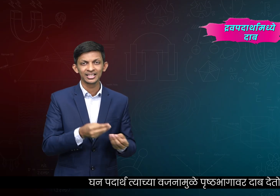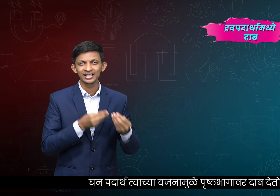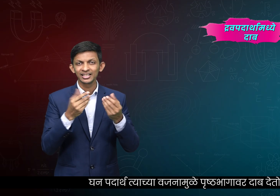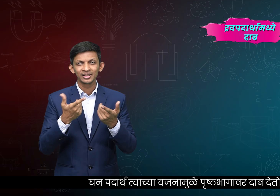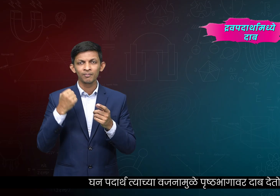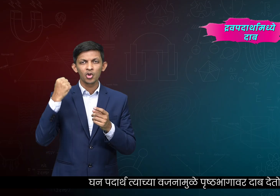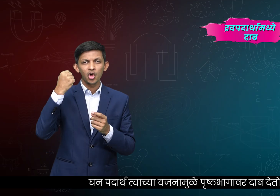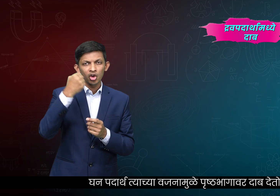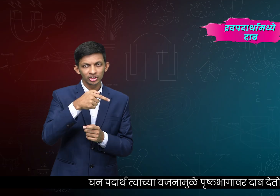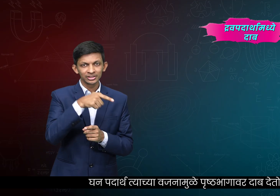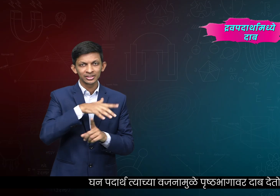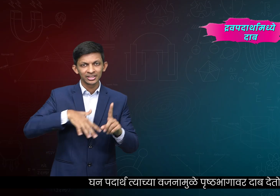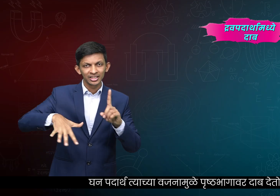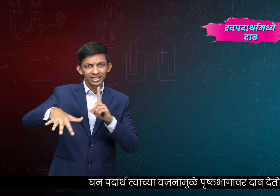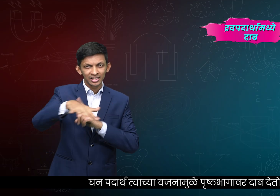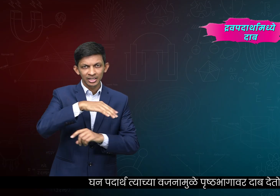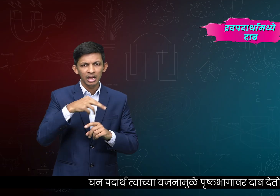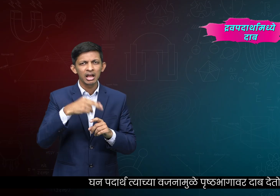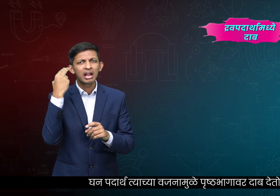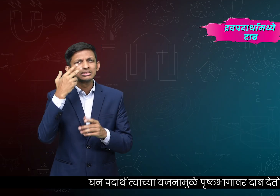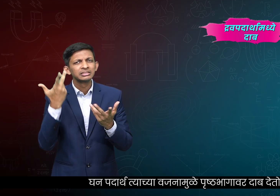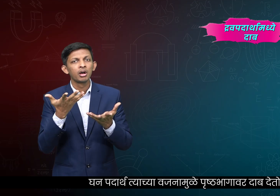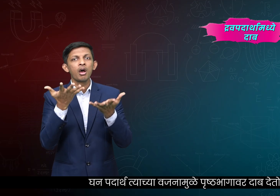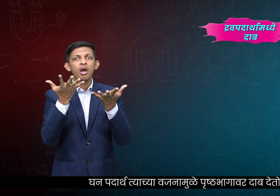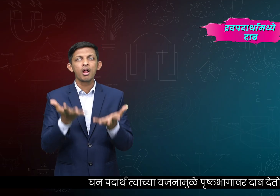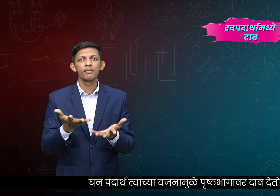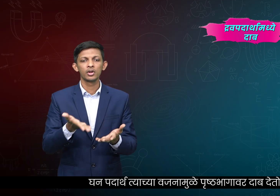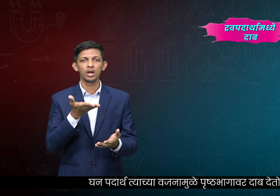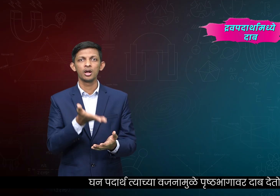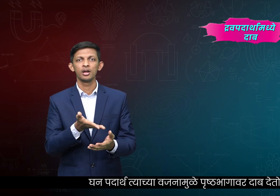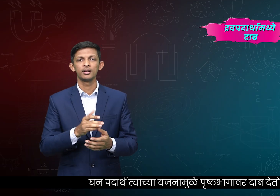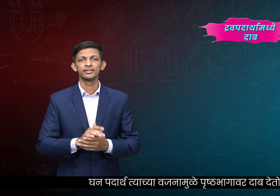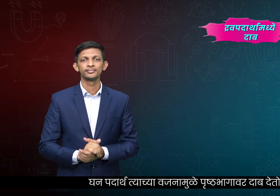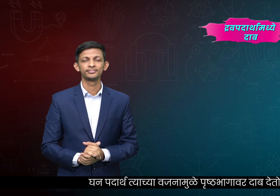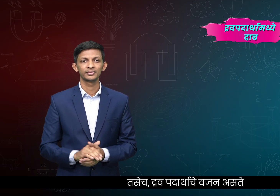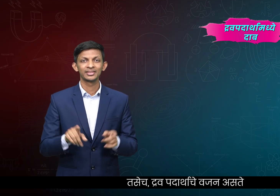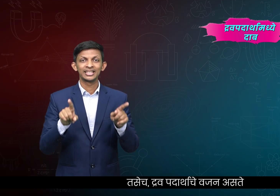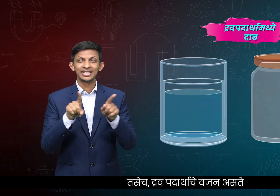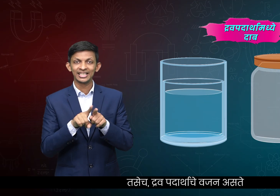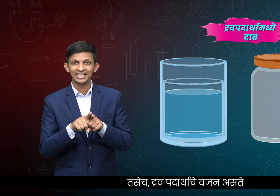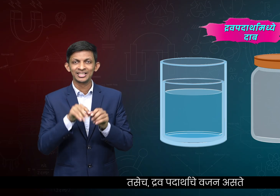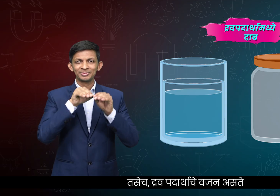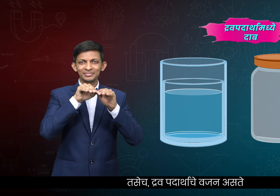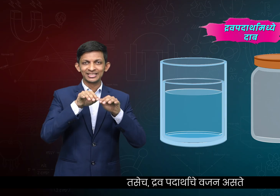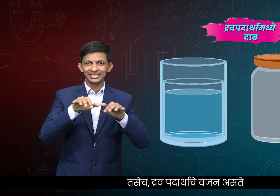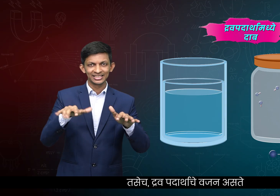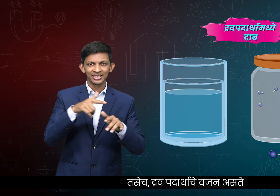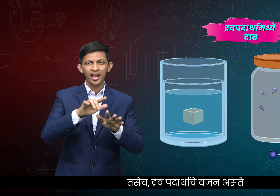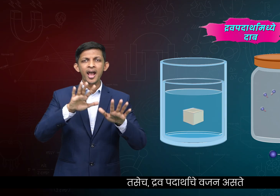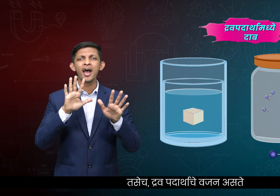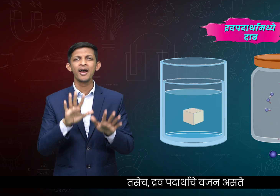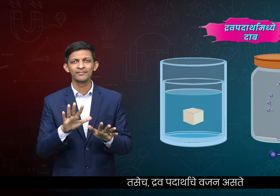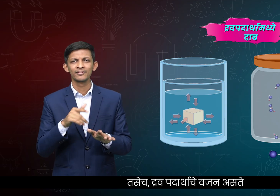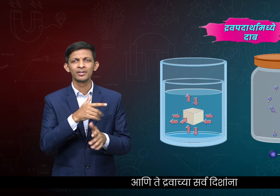घन पदार्थ त्यांच्या वजनामुळे पृष्ठभागावर दाब देतो. तसेच द्रव पदार्थांचे